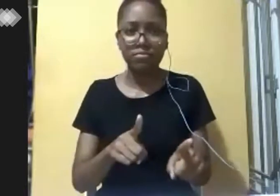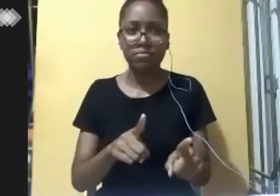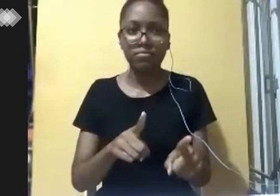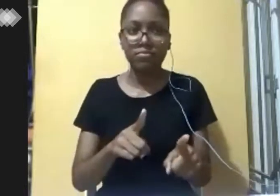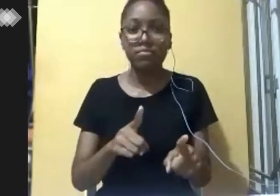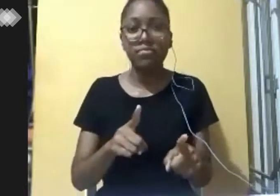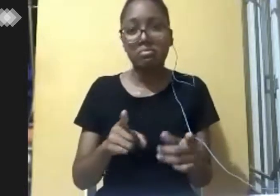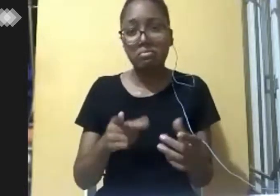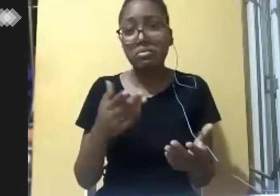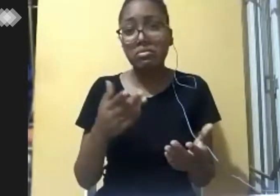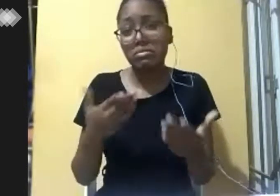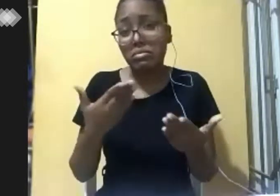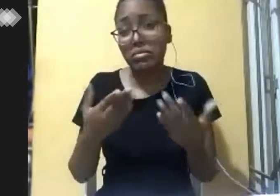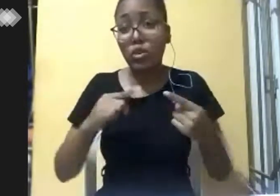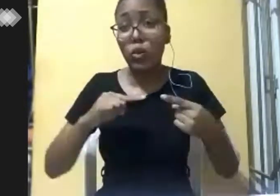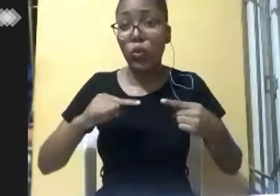Pero una pregunta.